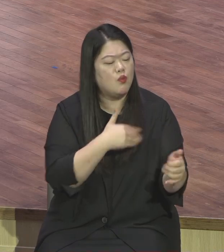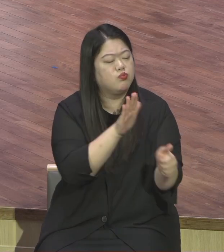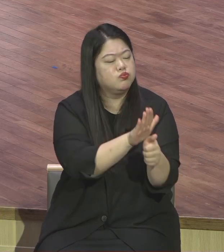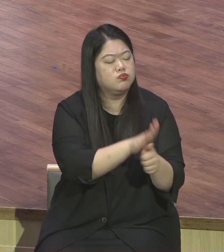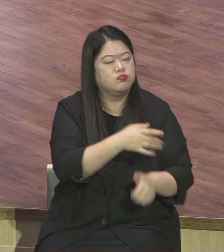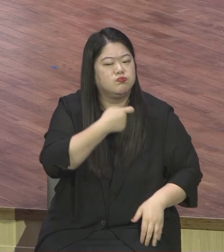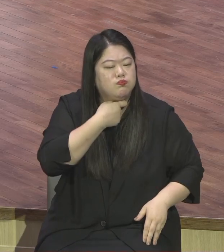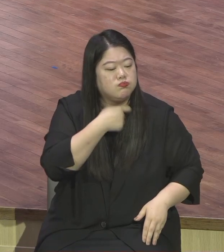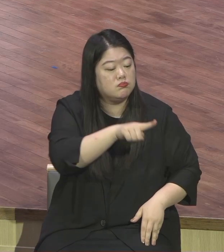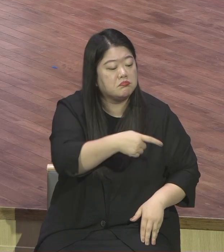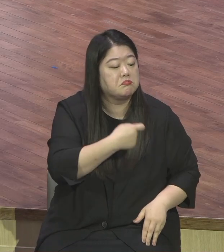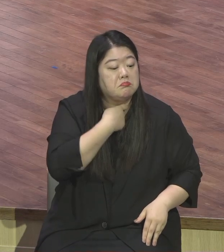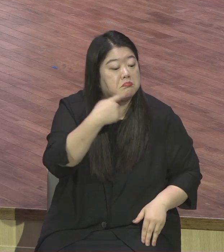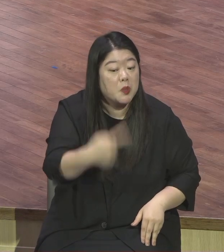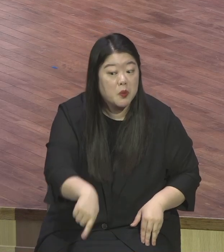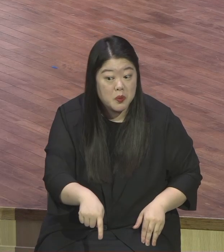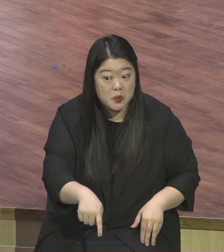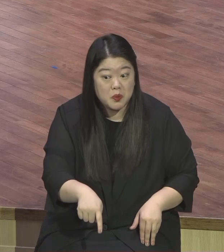뭐냐?